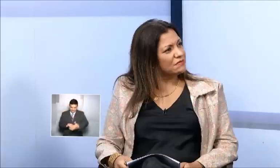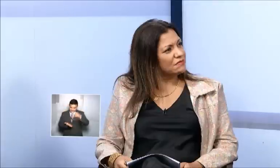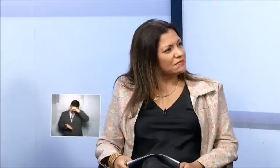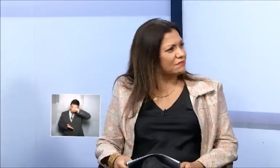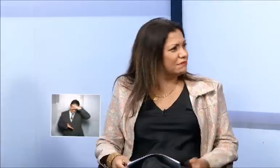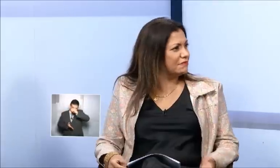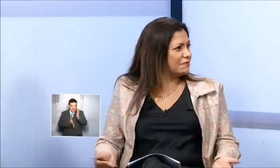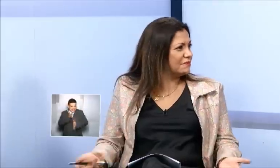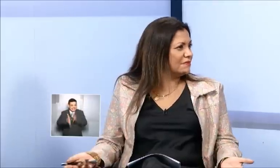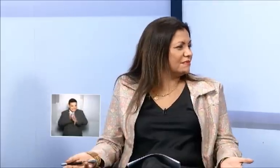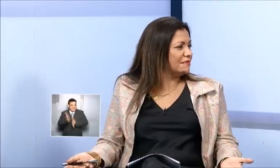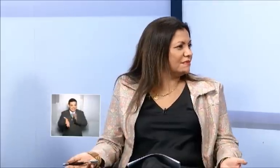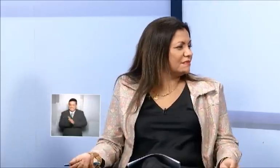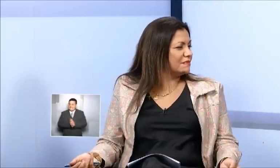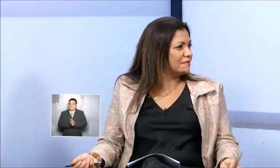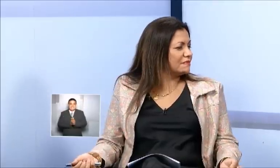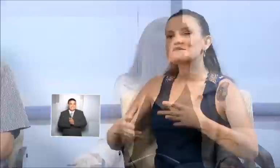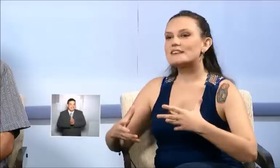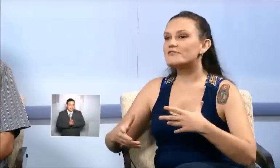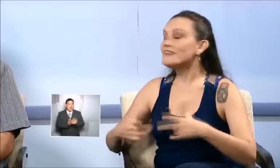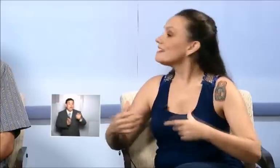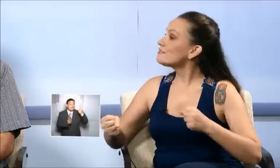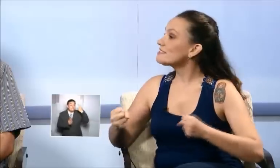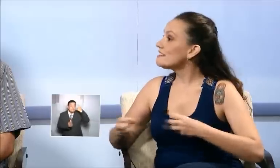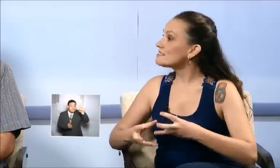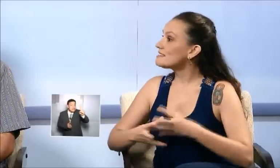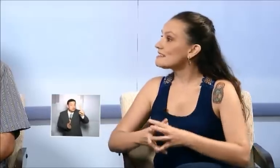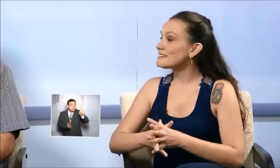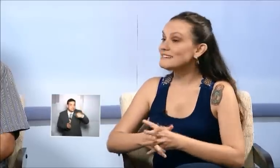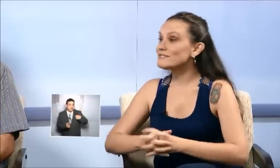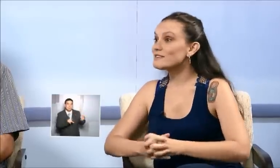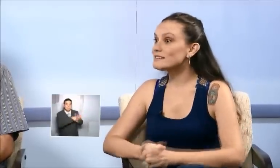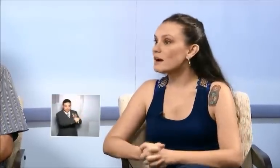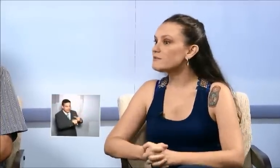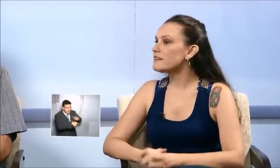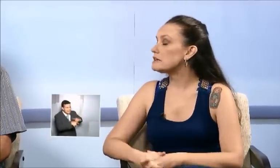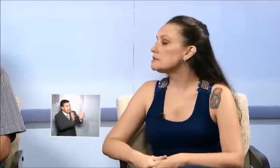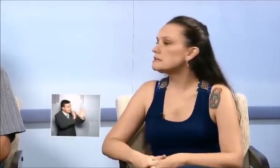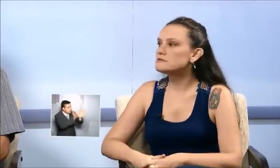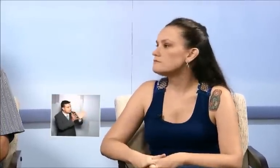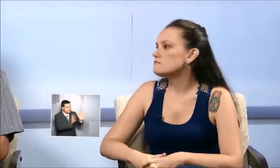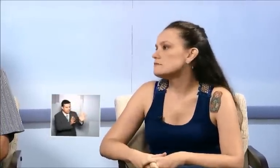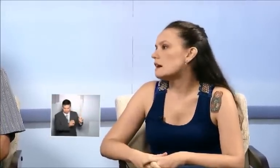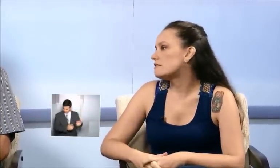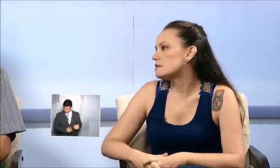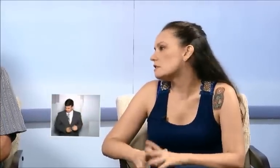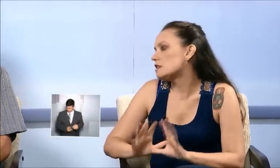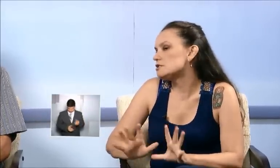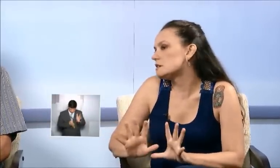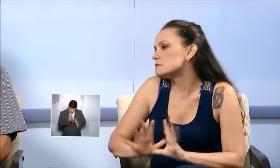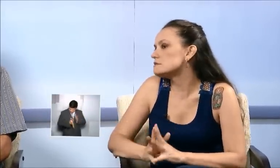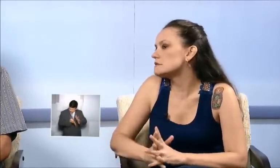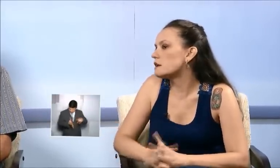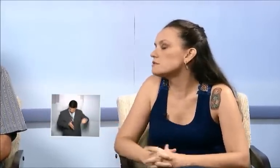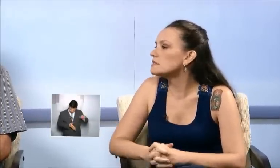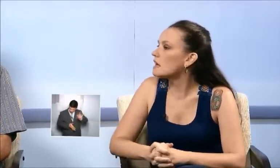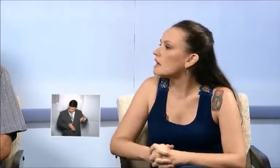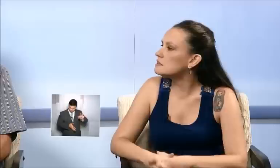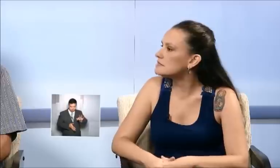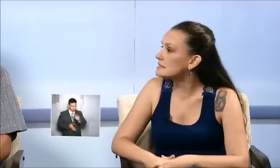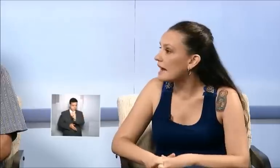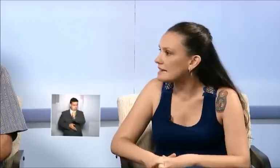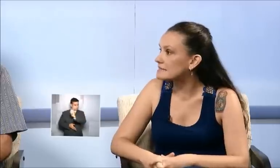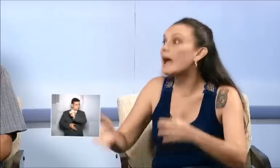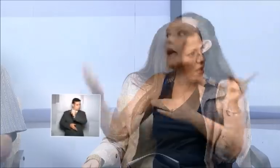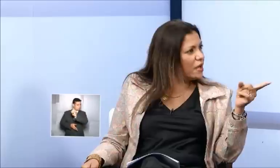né, e tal. E aí no primeiro dia de aula eu fui perguntar, falei, aí eu vou ter língua de sinais aqui, não sei o que e tal. E me falaram, não. A faculdade não tem a